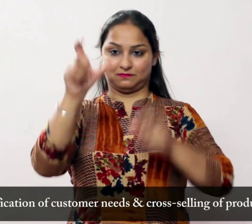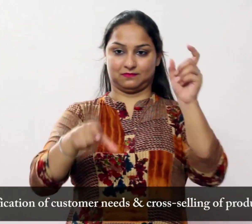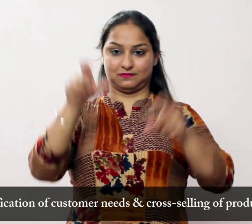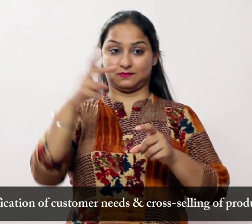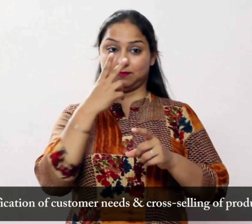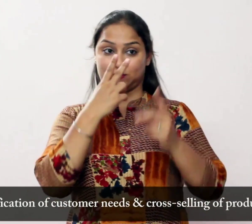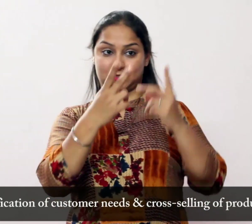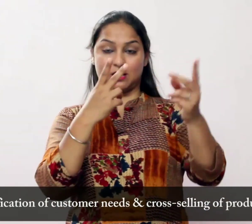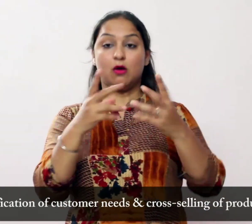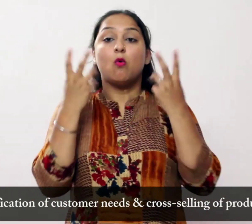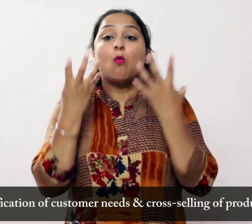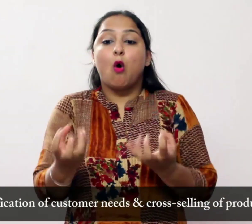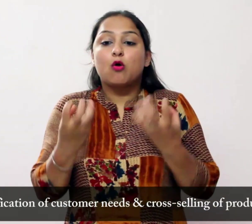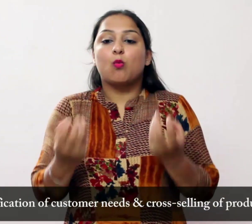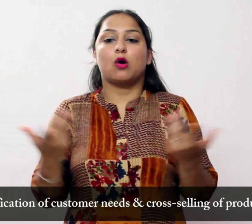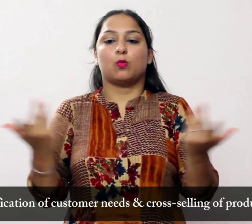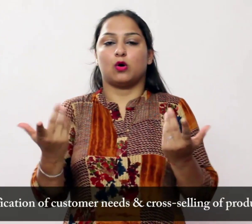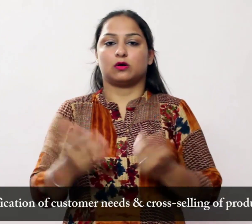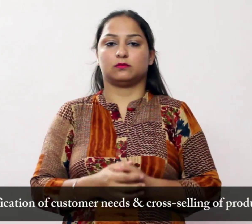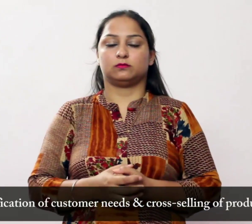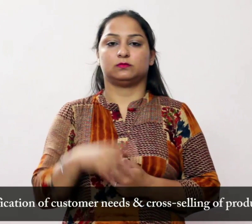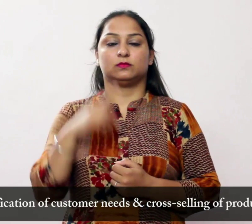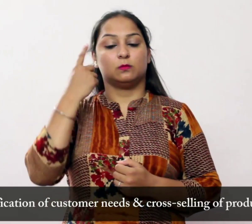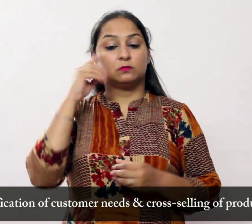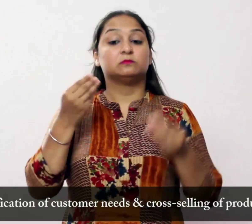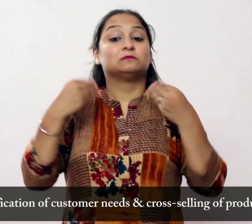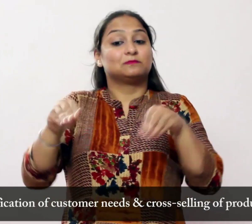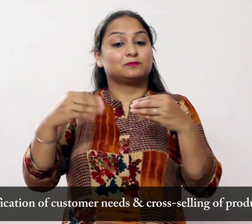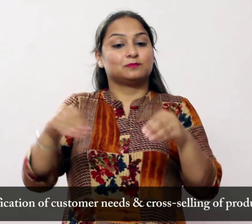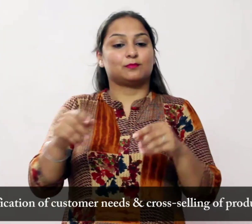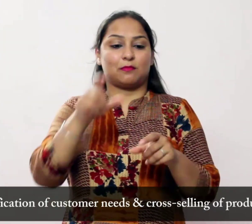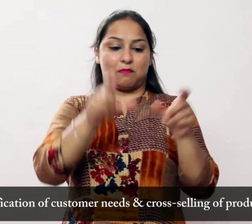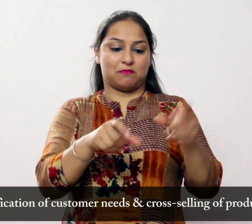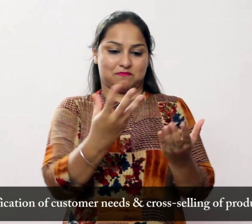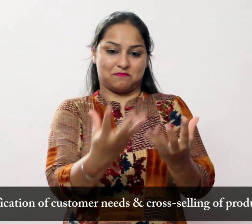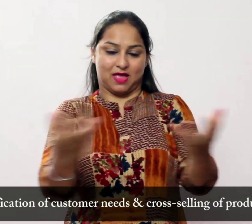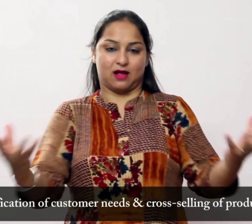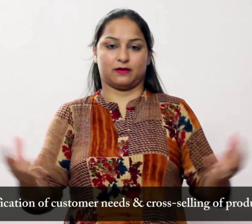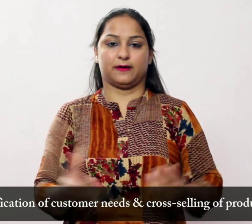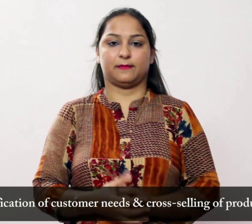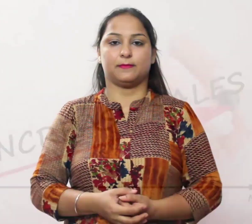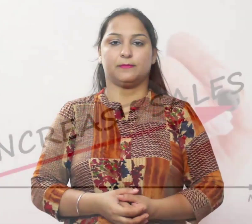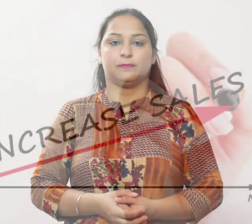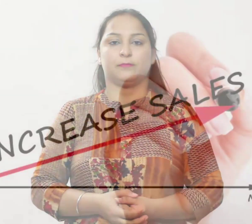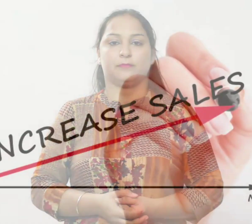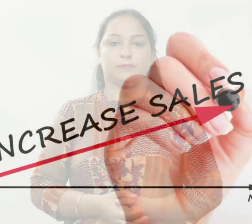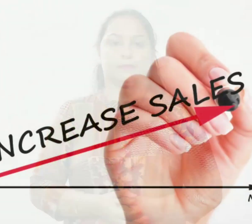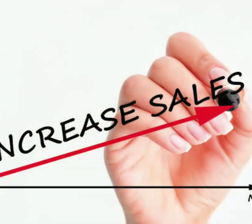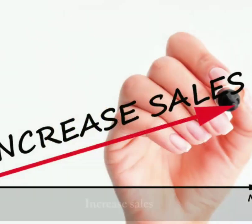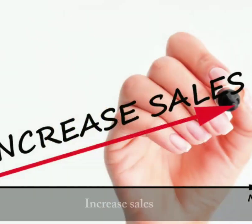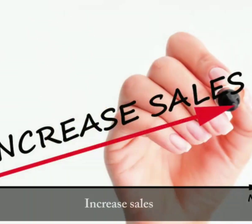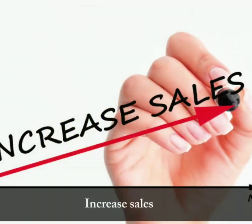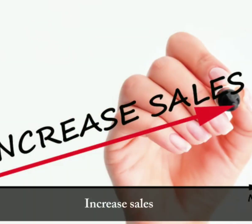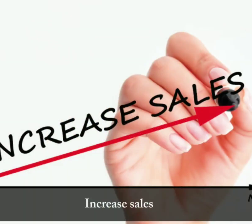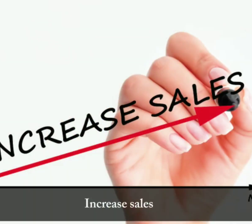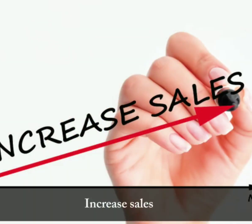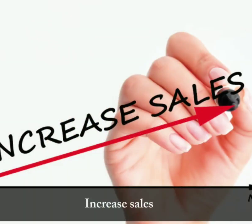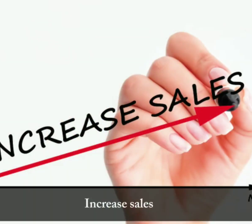है। ग्राहक की ज़रूरतों और उत्पादन की क्रॉस सेलिंग की पहचान, बिक्री बढ़ाने।